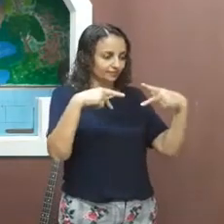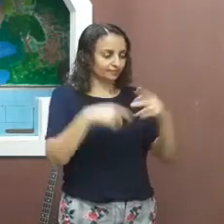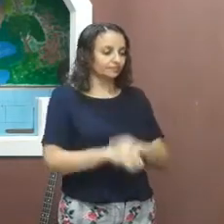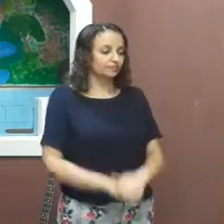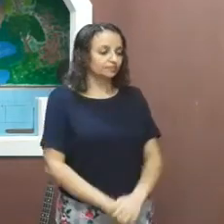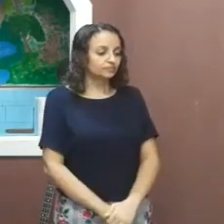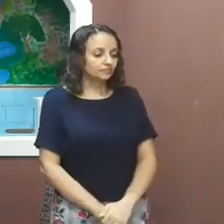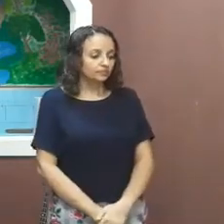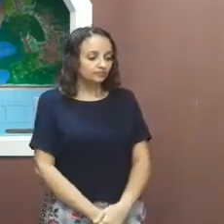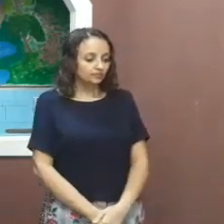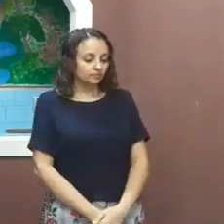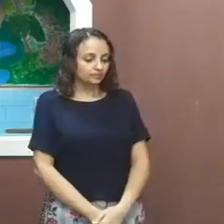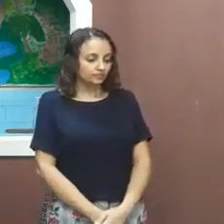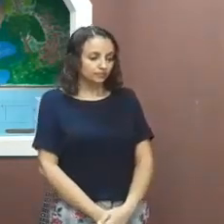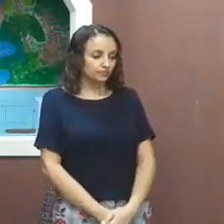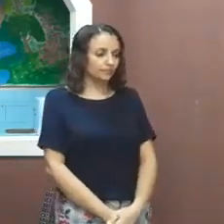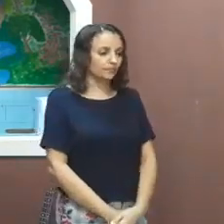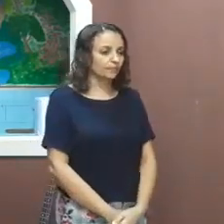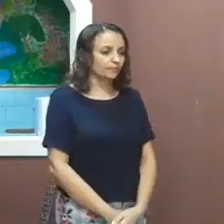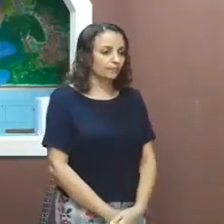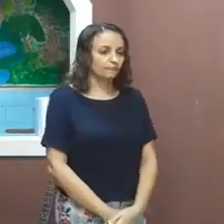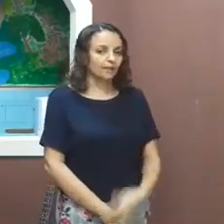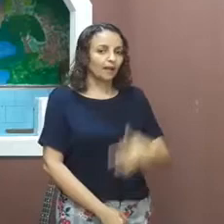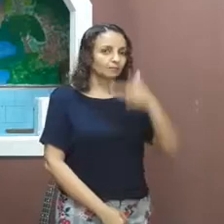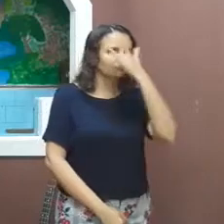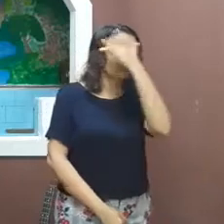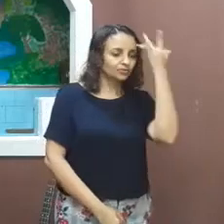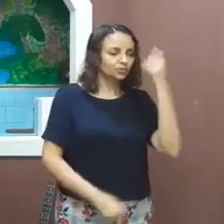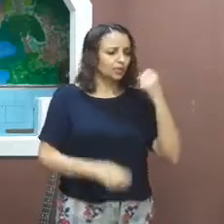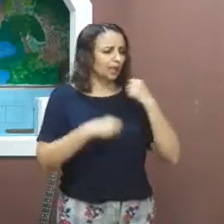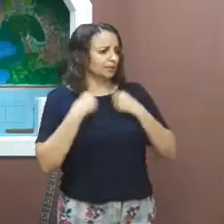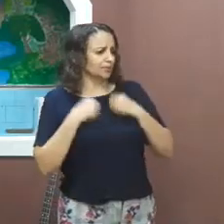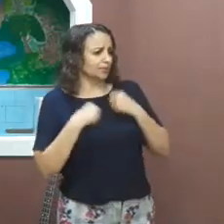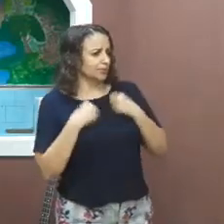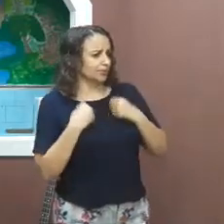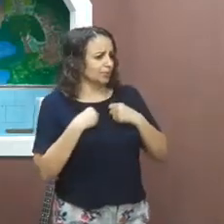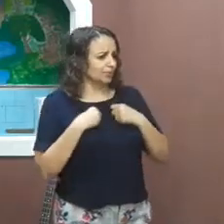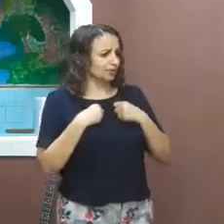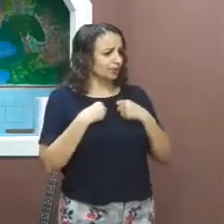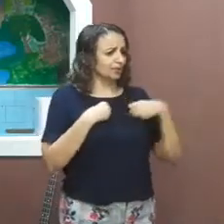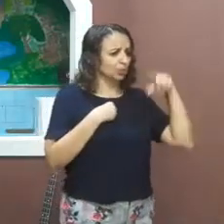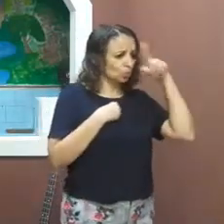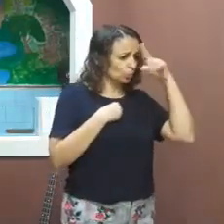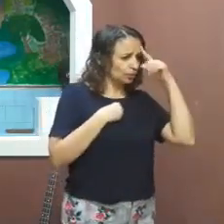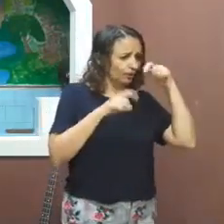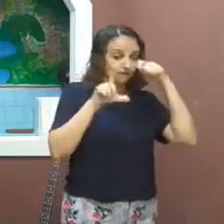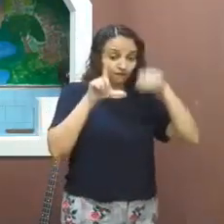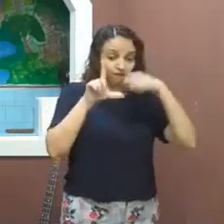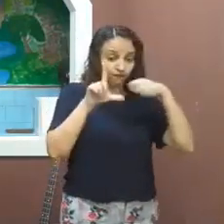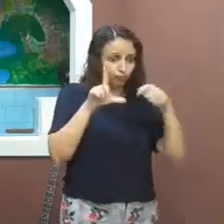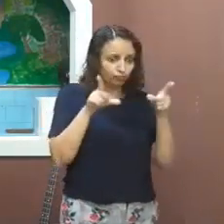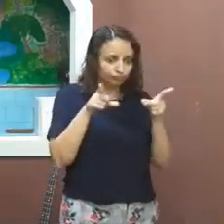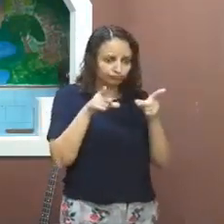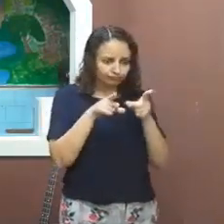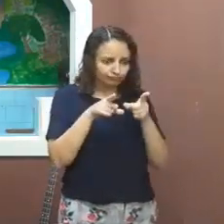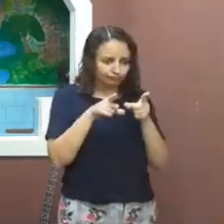a pregação. Falando em vídeo, né? Como que o povo está ansioso? Sabia que cada dia mais os vídeos são mais curtos.